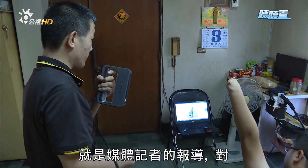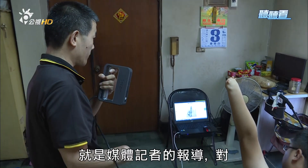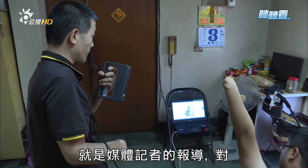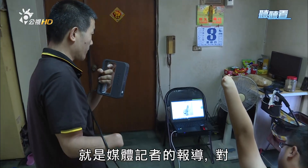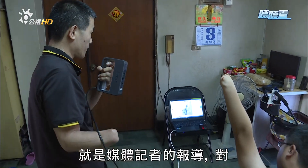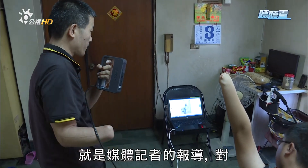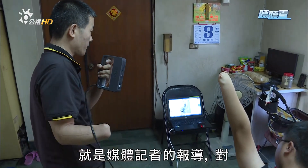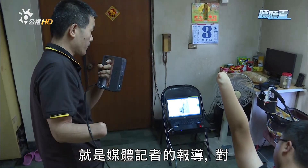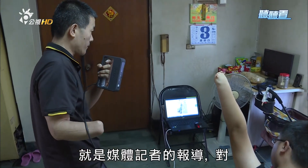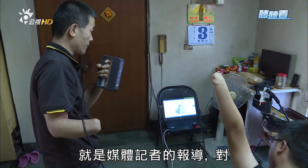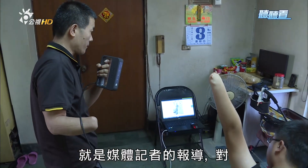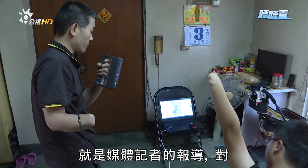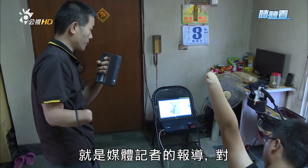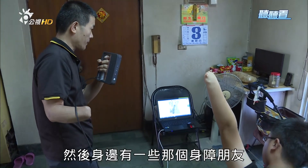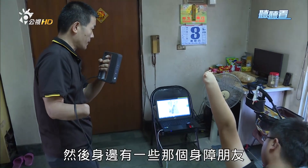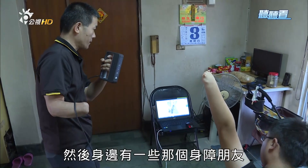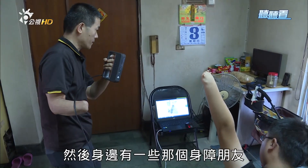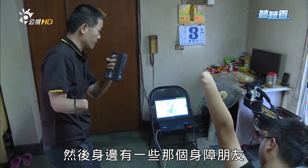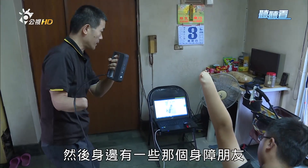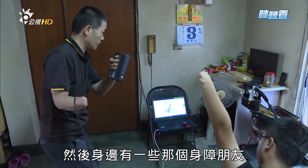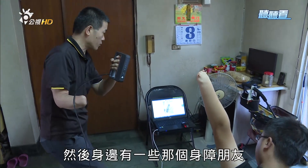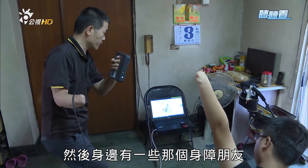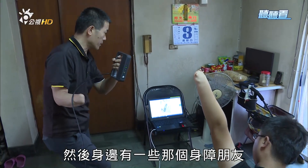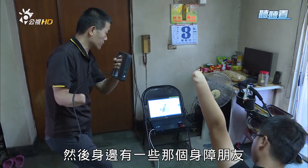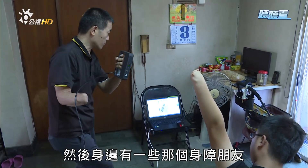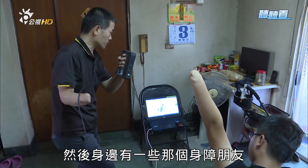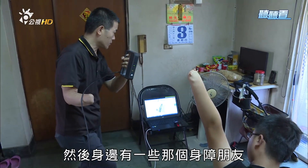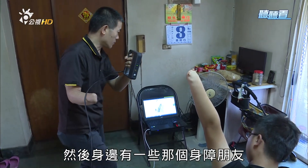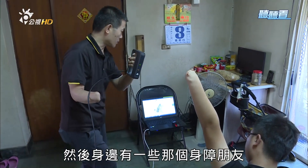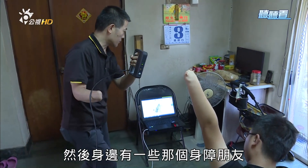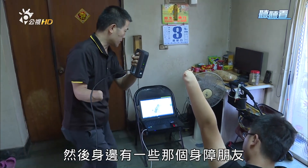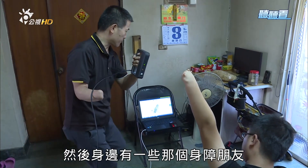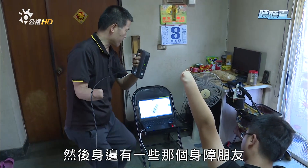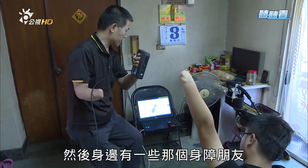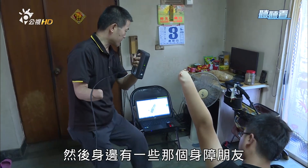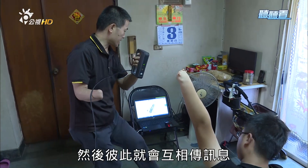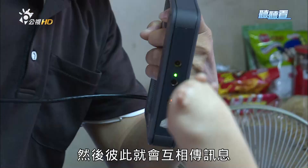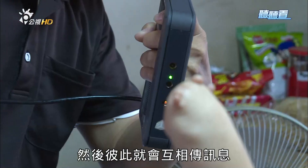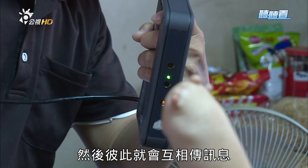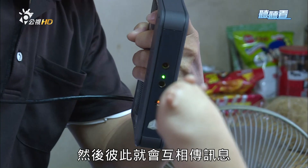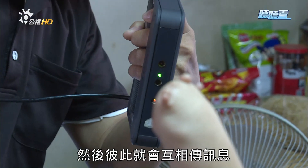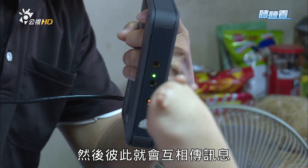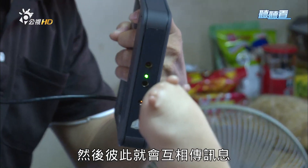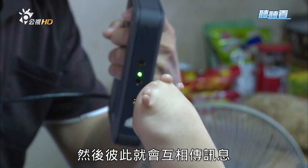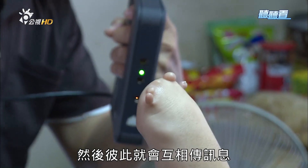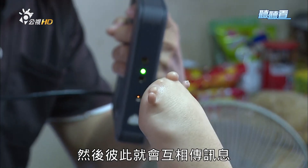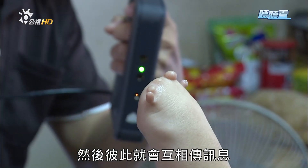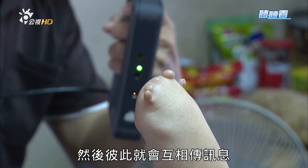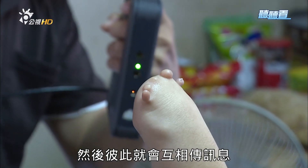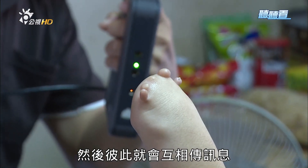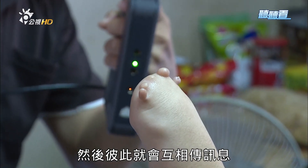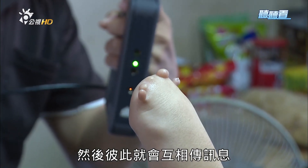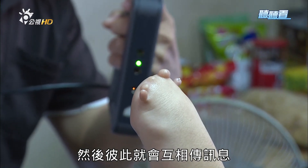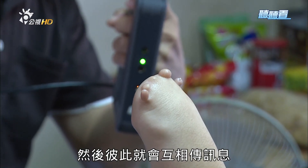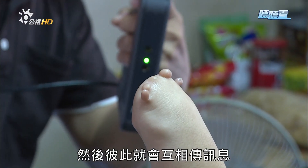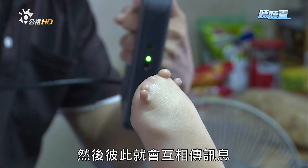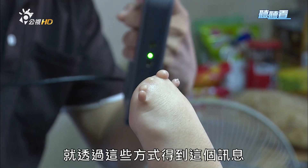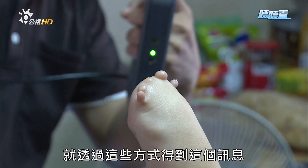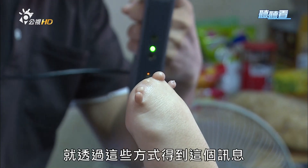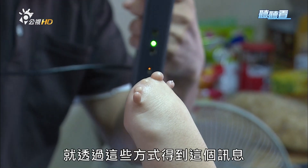媒体记者的报道，对，那身边有一些那个身障朋友，然后彼此就会互相传讯息，就透过